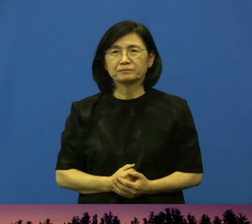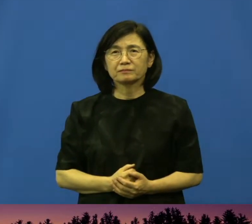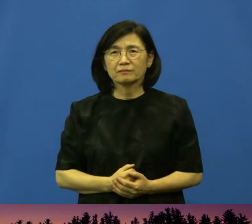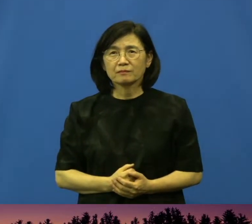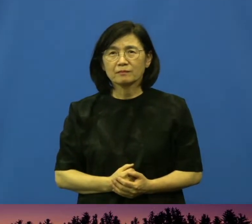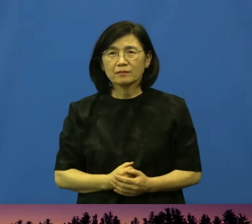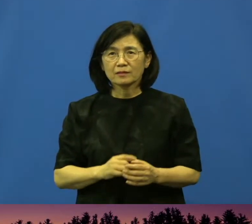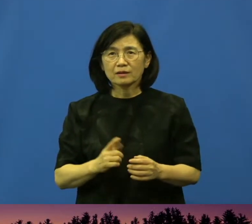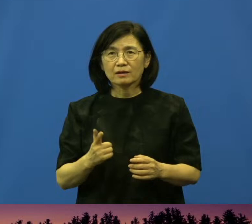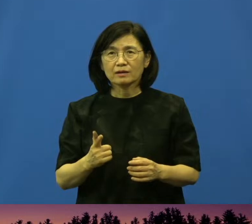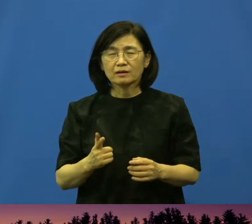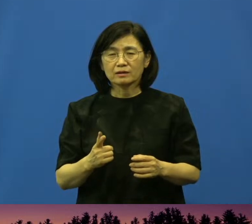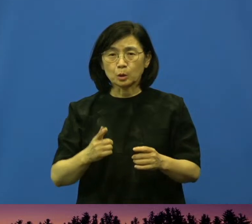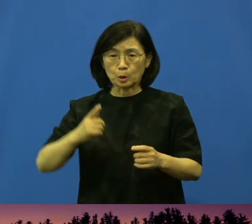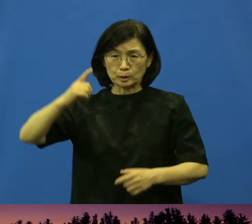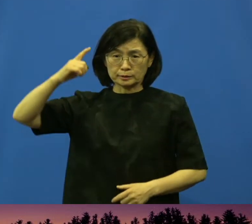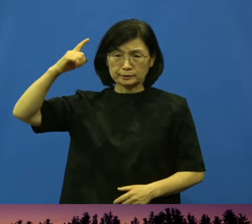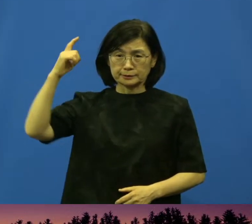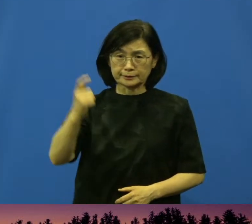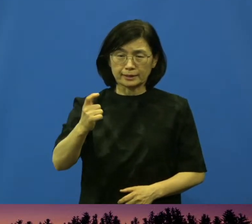아니에요. 더 세게 밀어닥치잖아요.